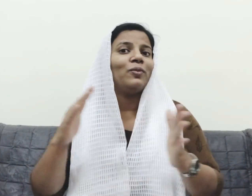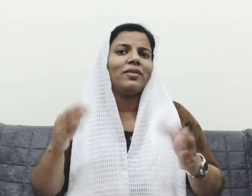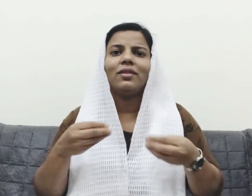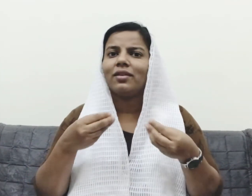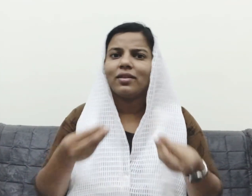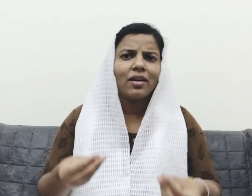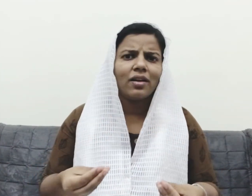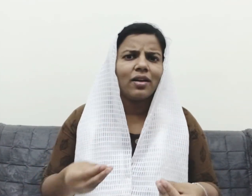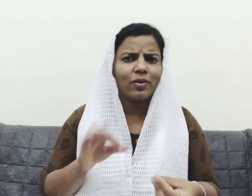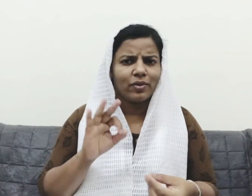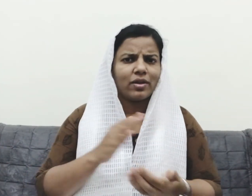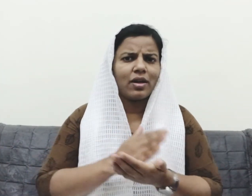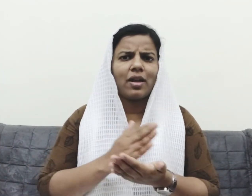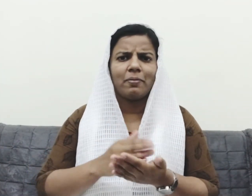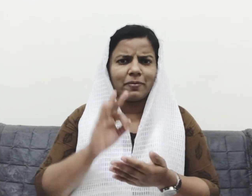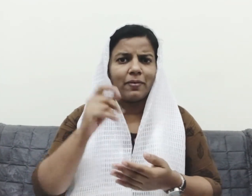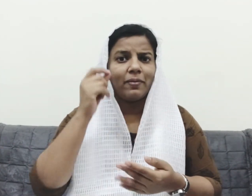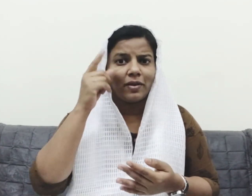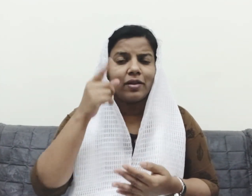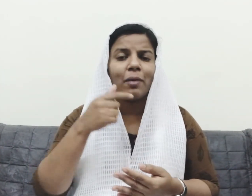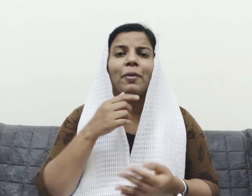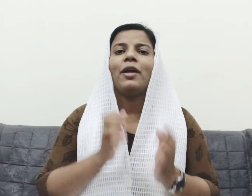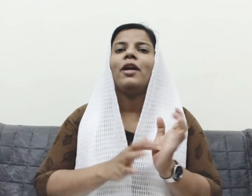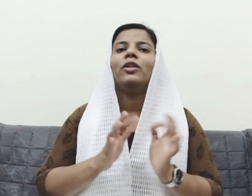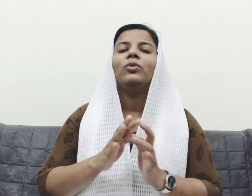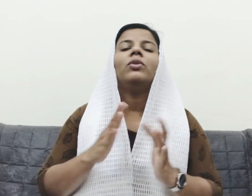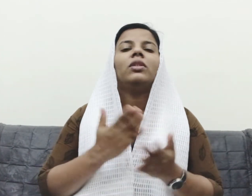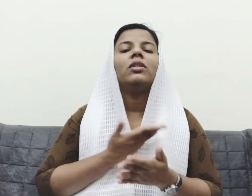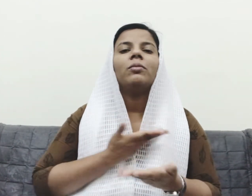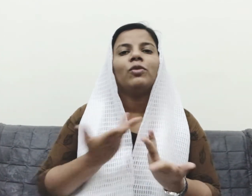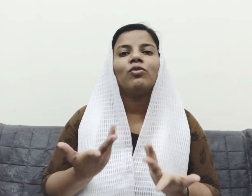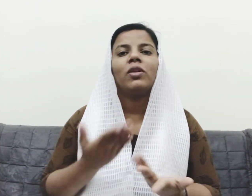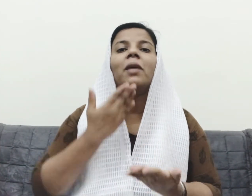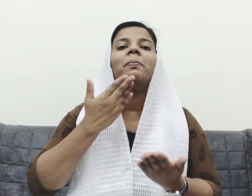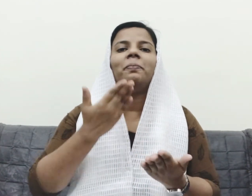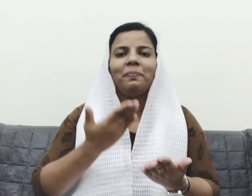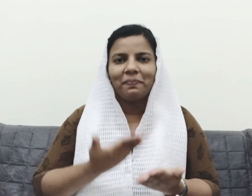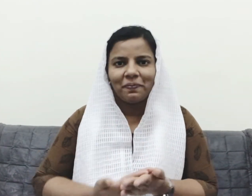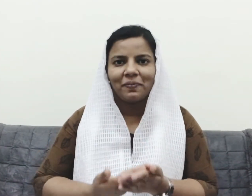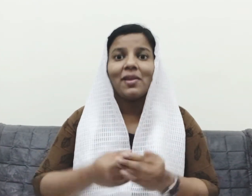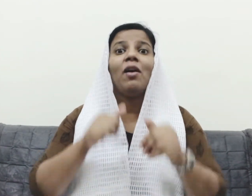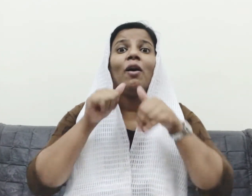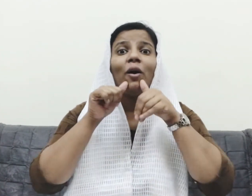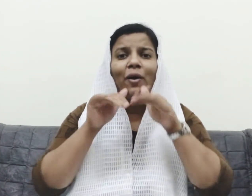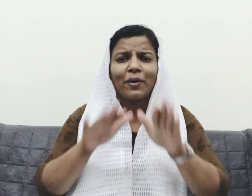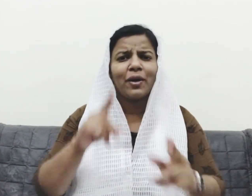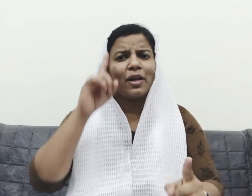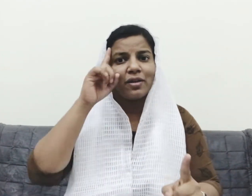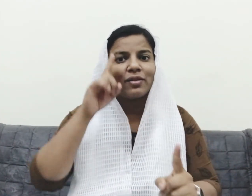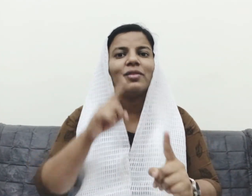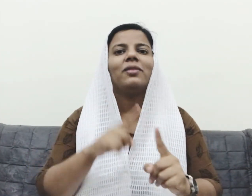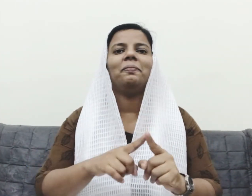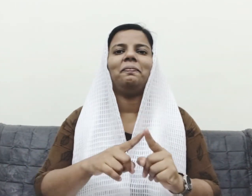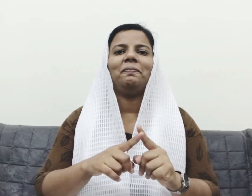ഇതിൽ നിന്ന് എന്താണെന്നറിയാമോ, നമ്മുടെ നന്മയാണ് നമ്മുടെ പിതാവിൻ്റെ ലക്ഷ്യം, നമ്മുടെ അനുഗ്രഹമാണ് നമ്മുടെ പിതാവിൻ്റെ ലക്ഷ്യം.